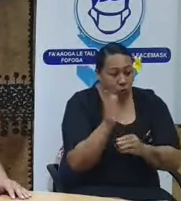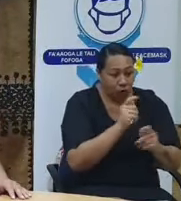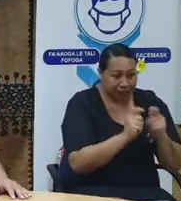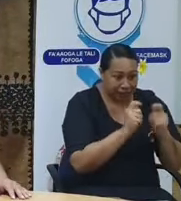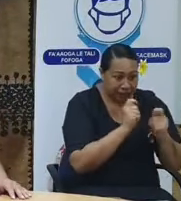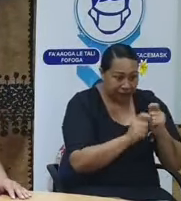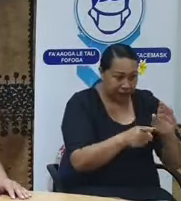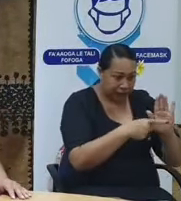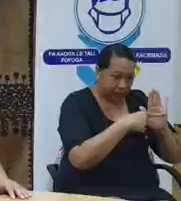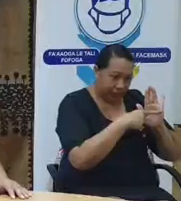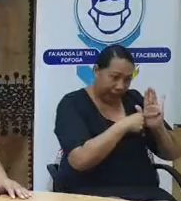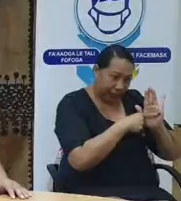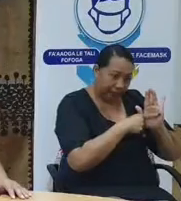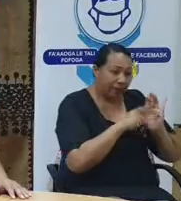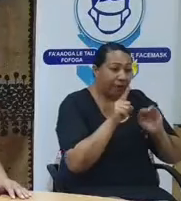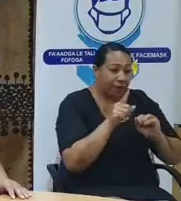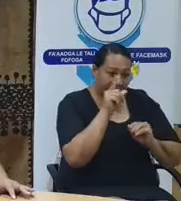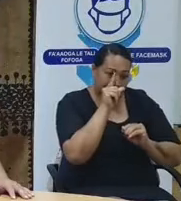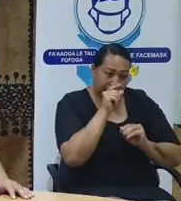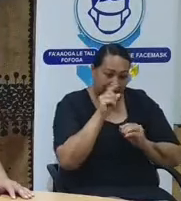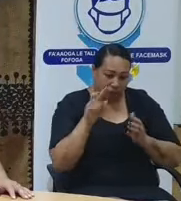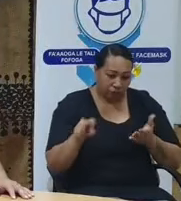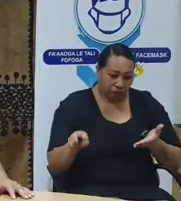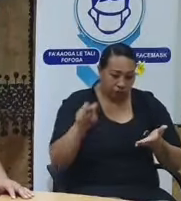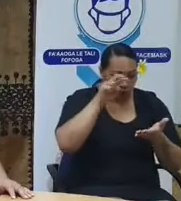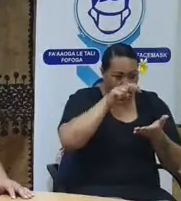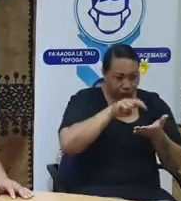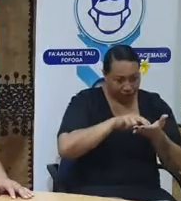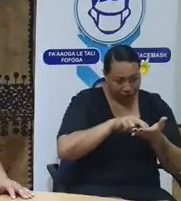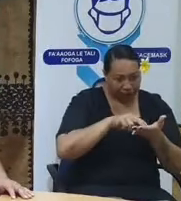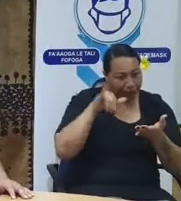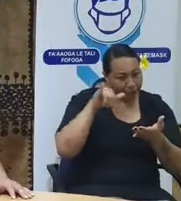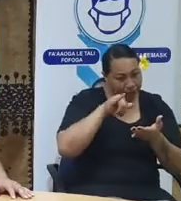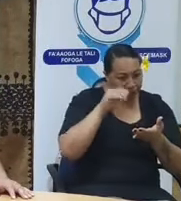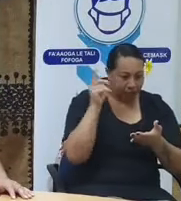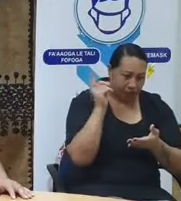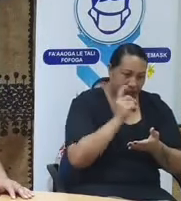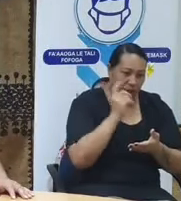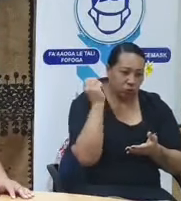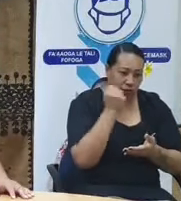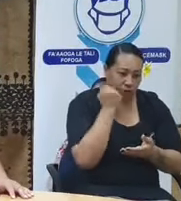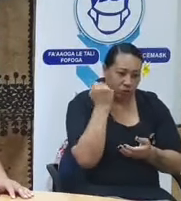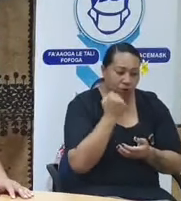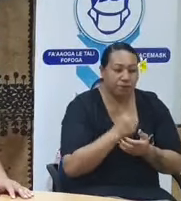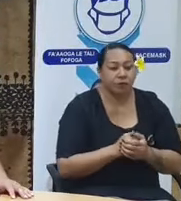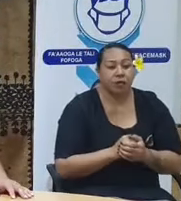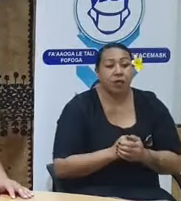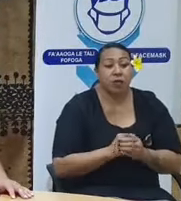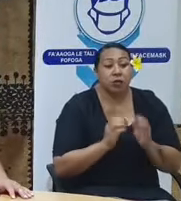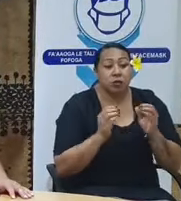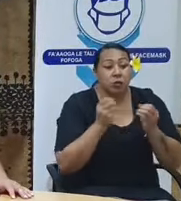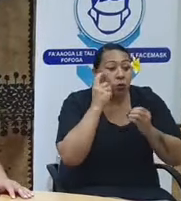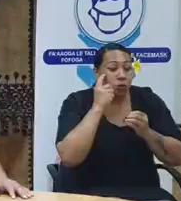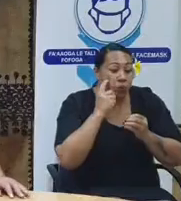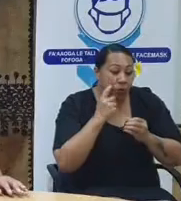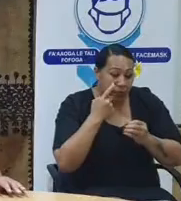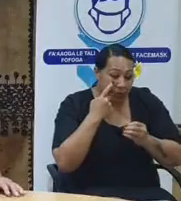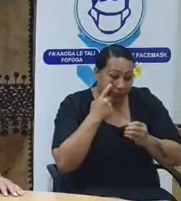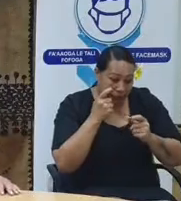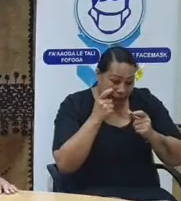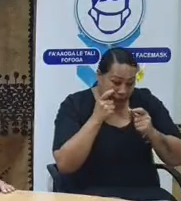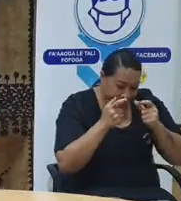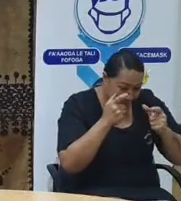lea ona philosophy wale leo. Mai nei, tau whai aho e wawai e tu umai o mai